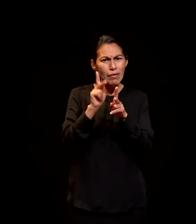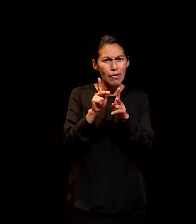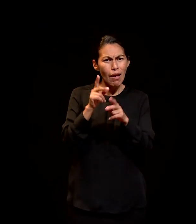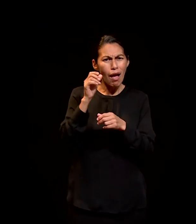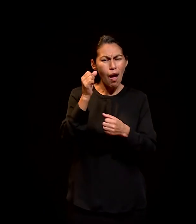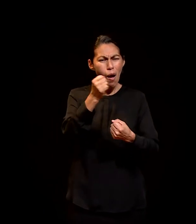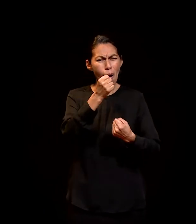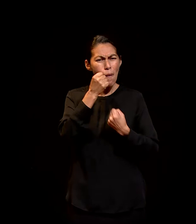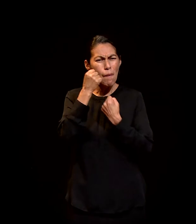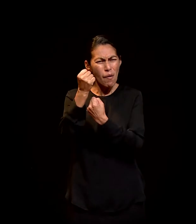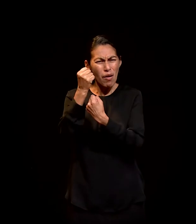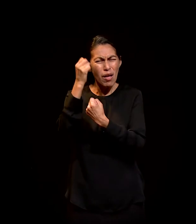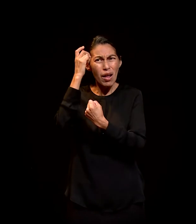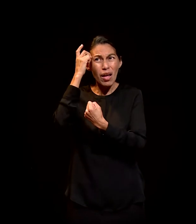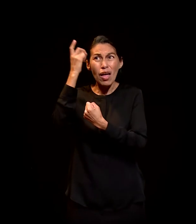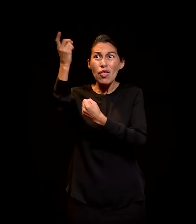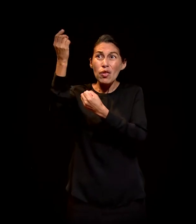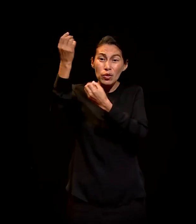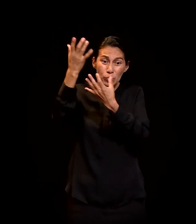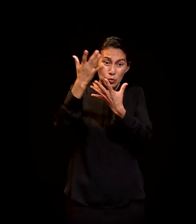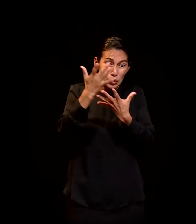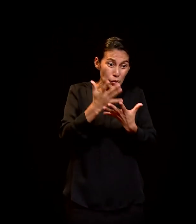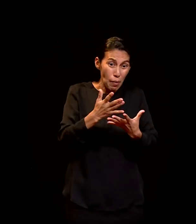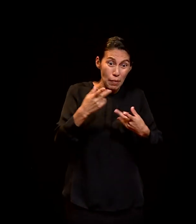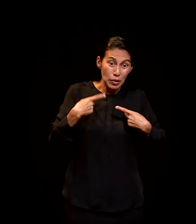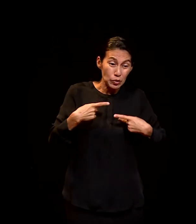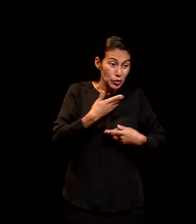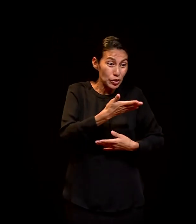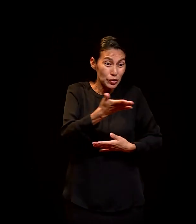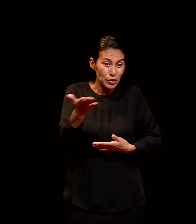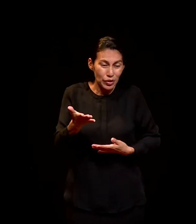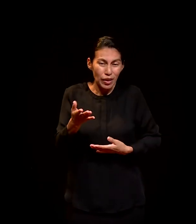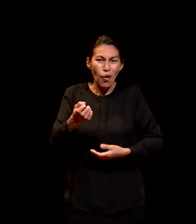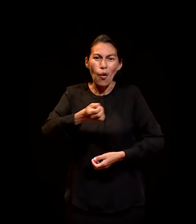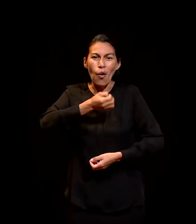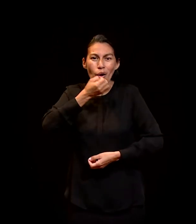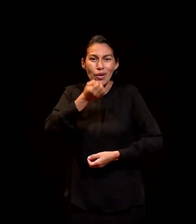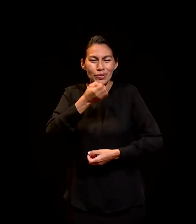máximo poder dios ha dado al hombre que es él